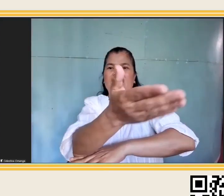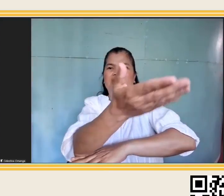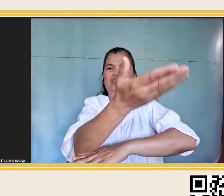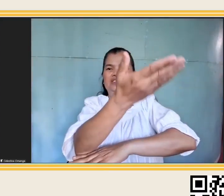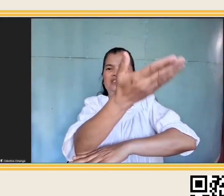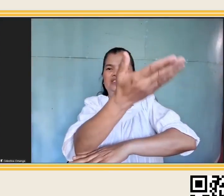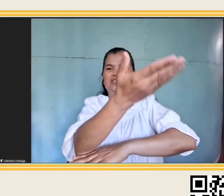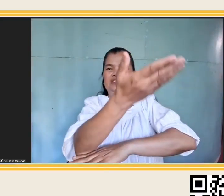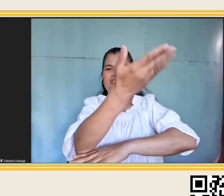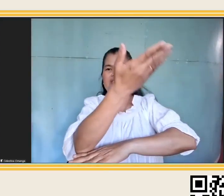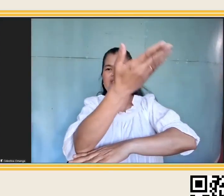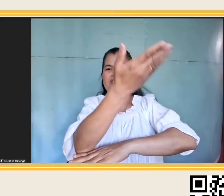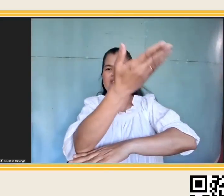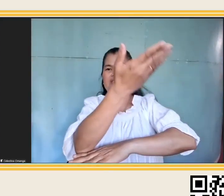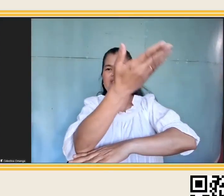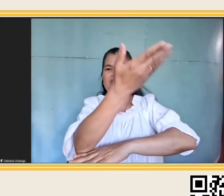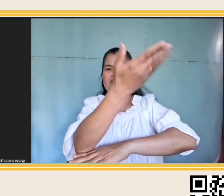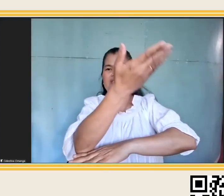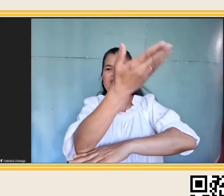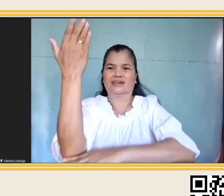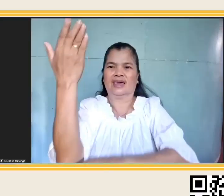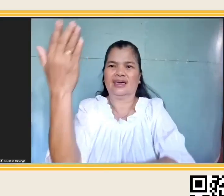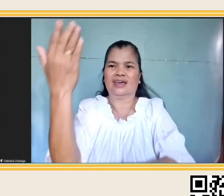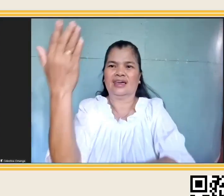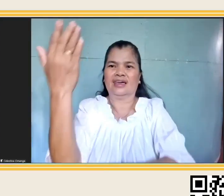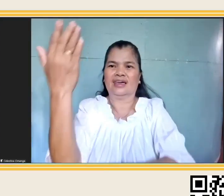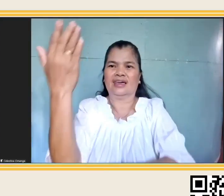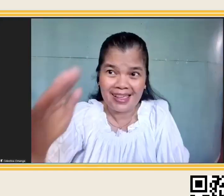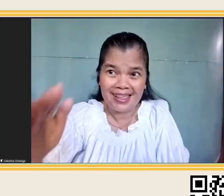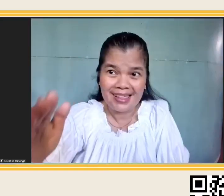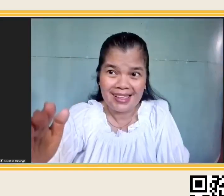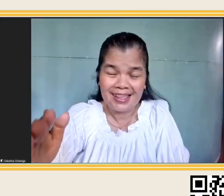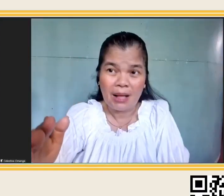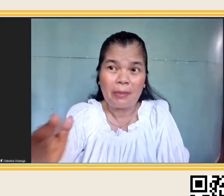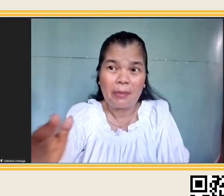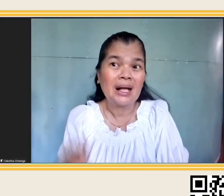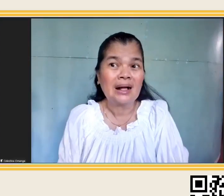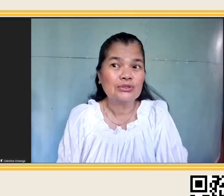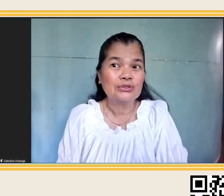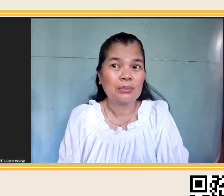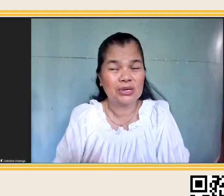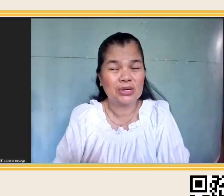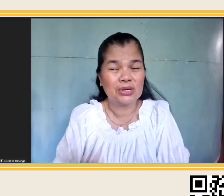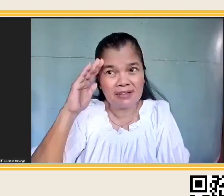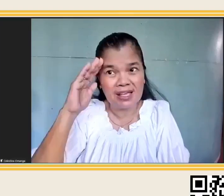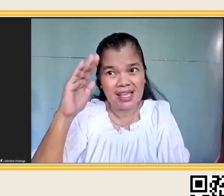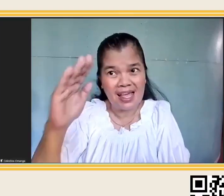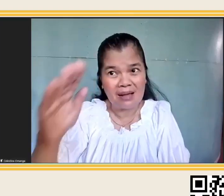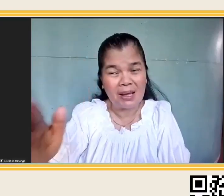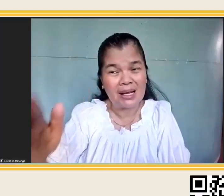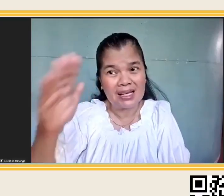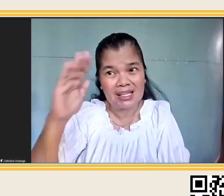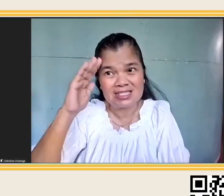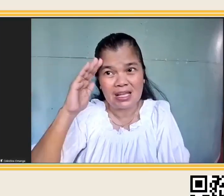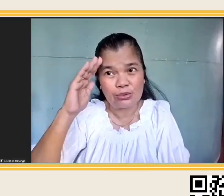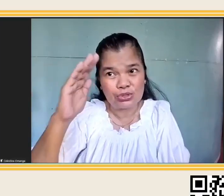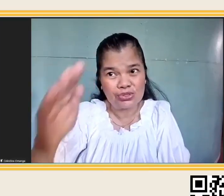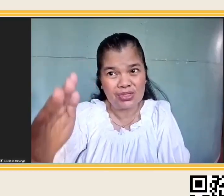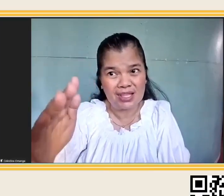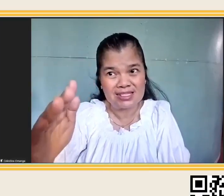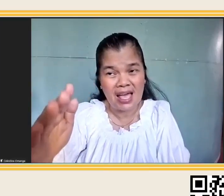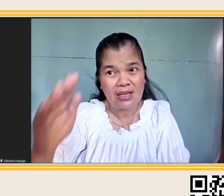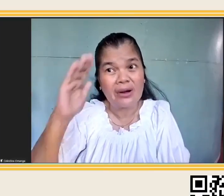sun rises. Morning. Okay. Then hi. Kapag ang kausap mo isang deaf, ganyan lang. Para ka